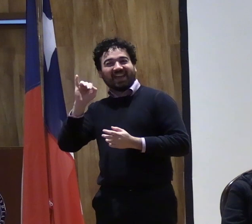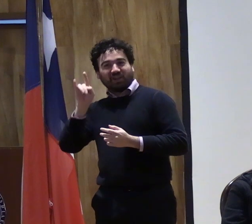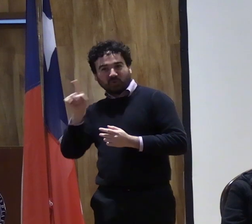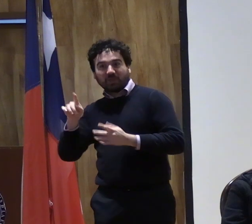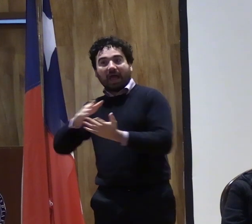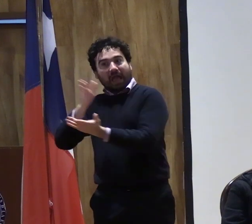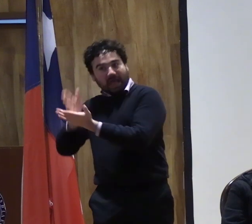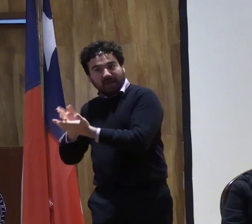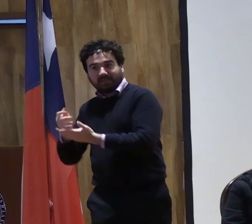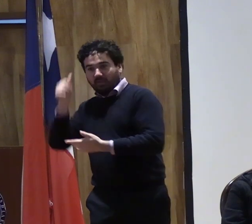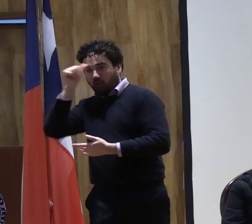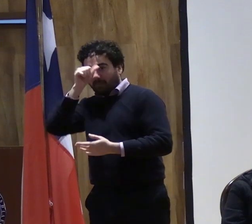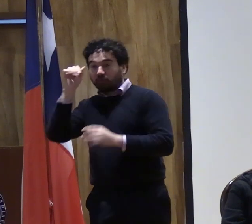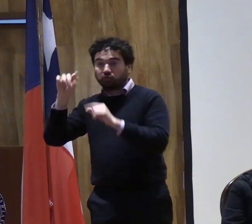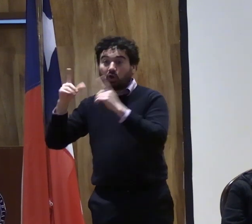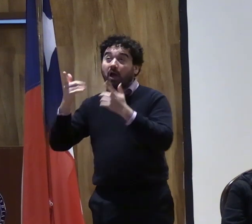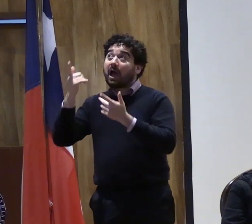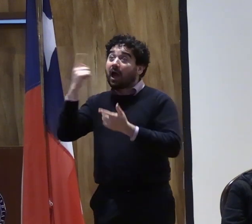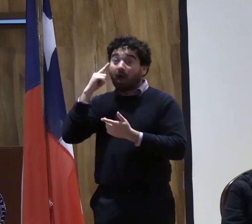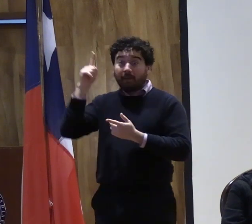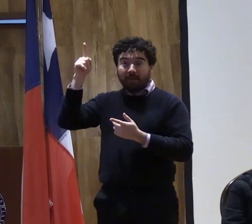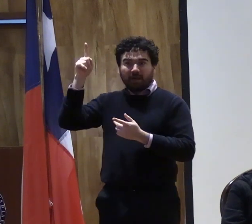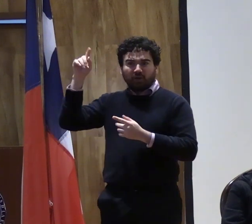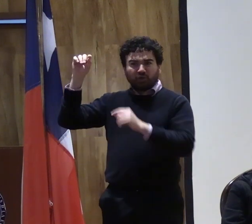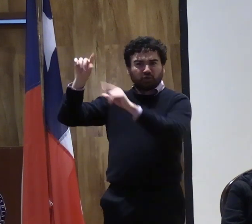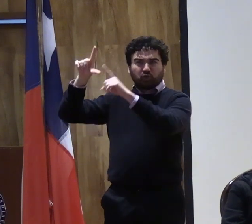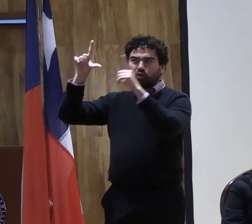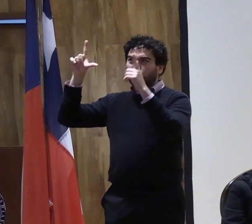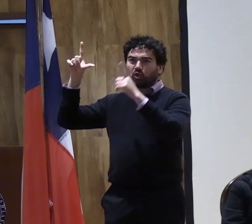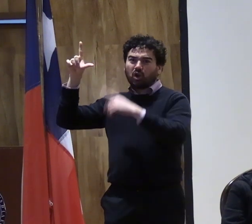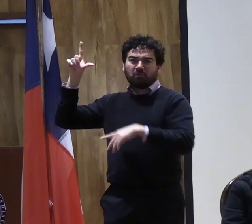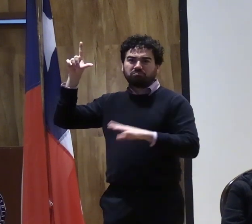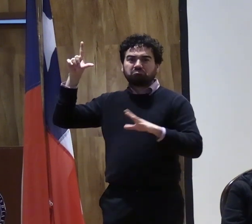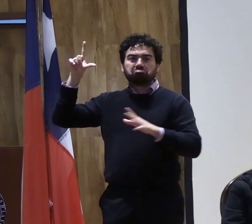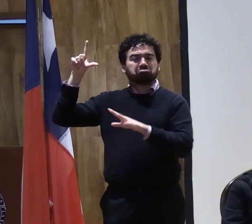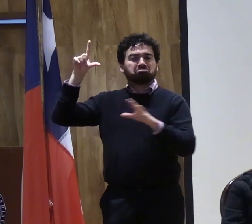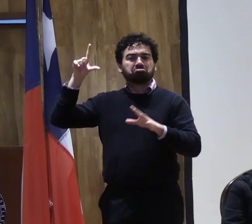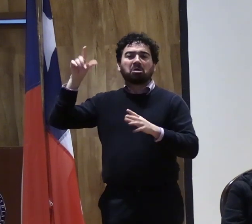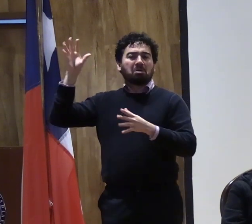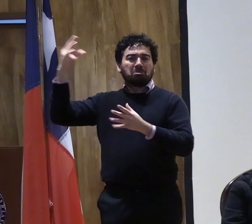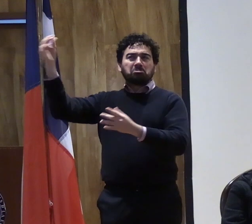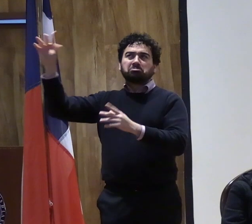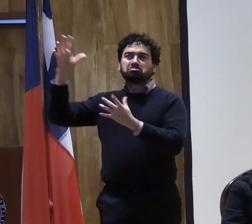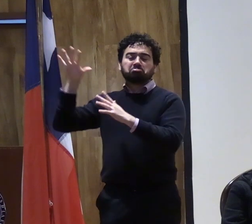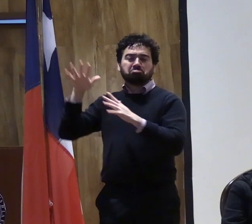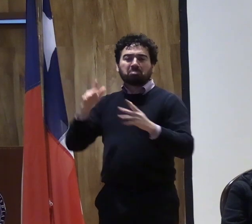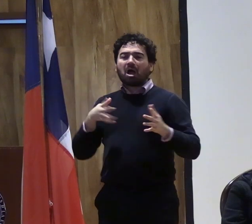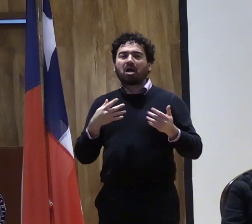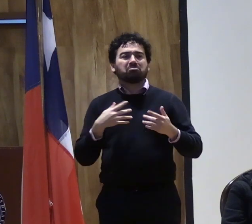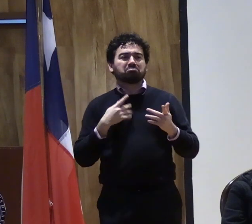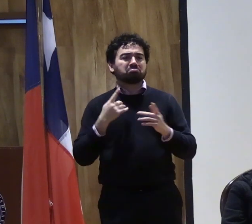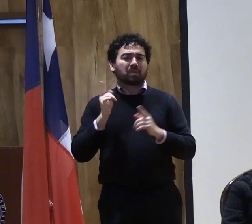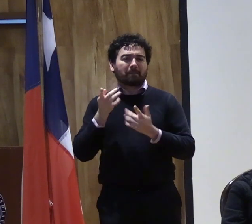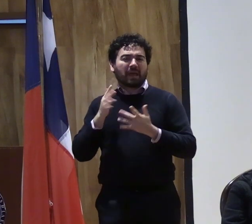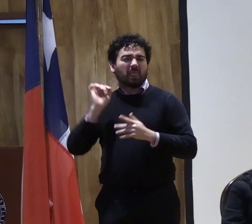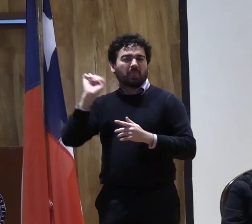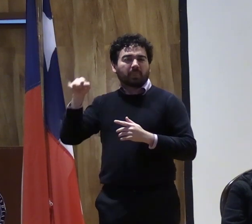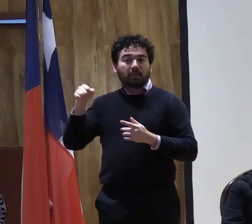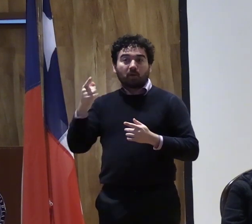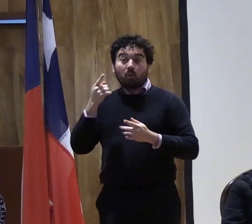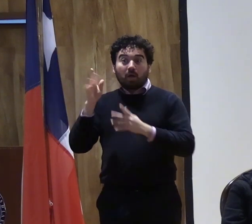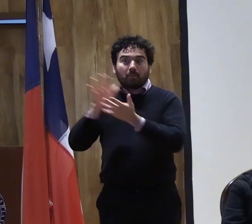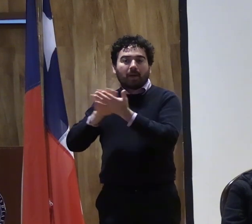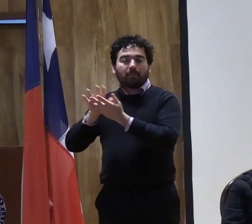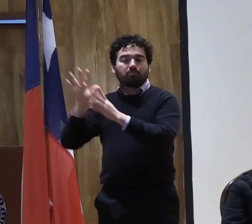día, ahora, apaga el Sol, toda la vida en la Tierra está muerta en unas pocas